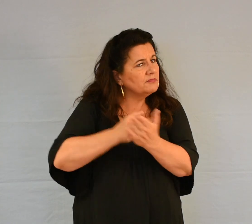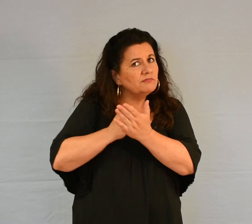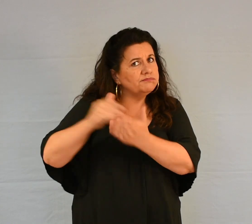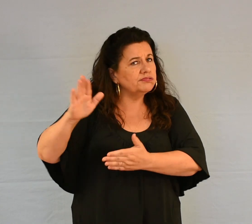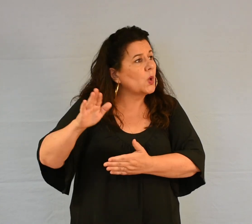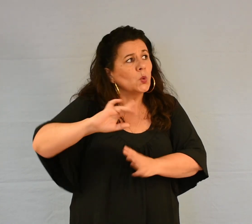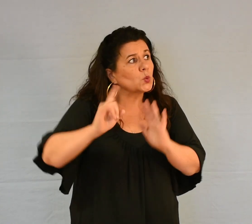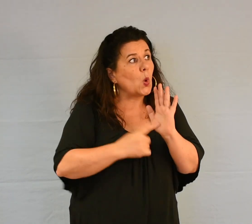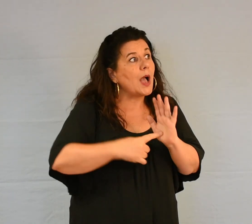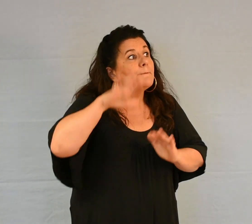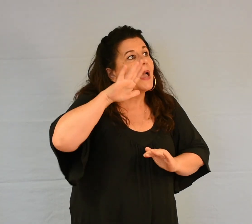répudiation. »